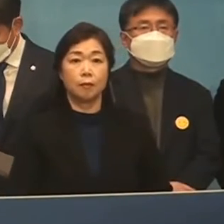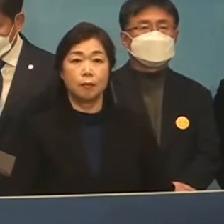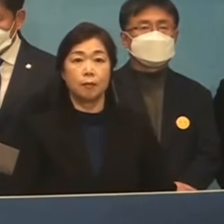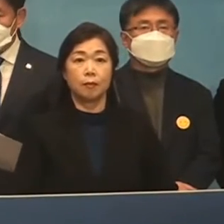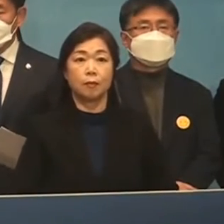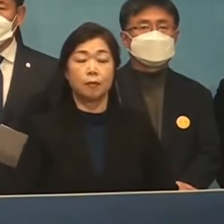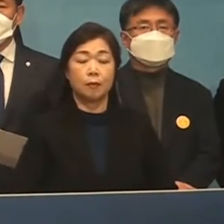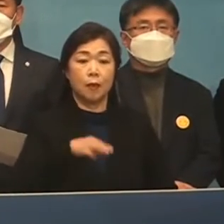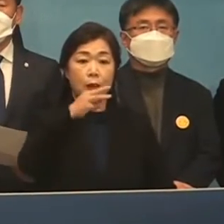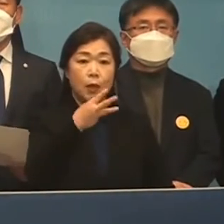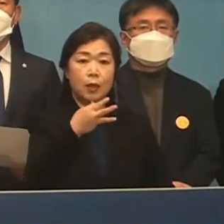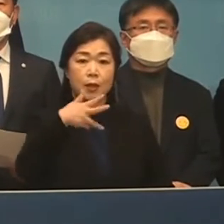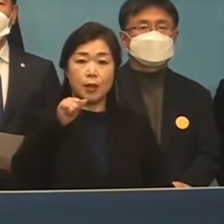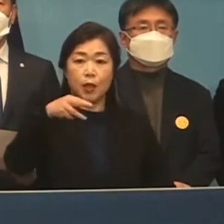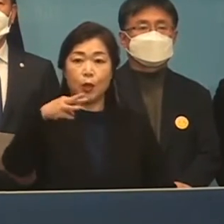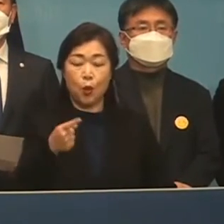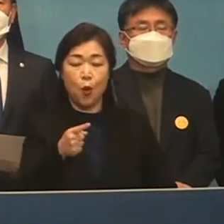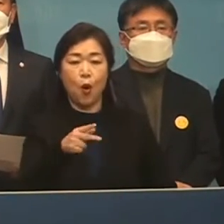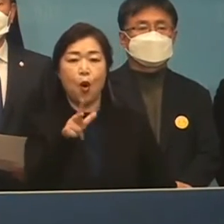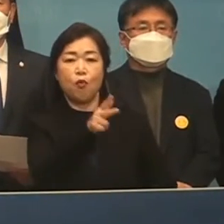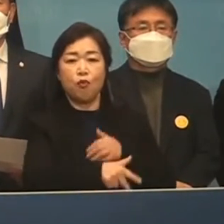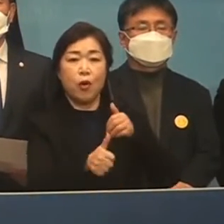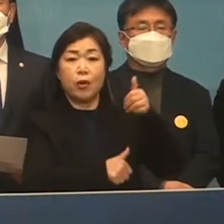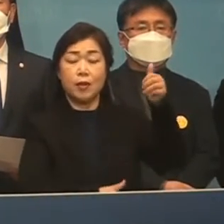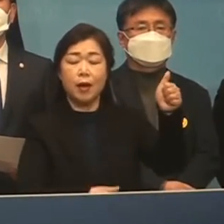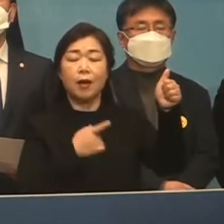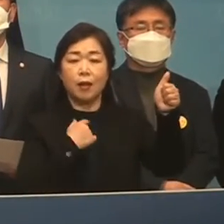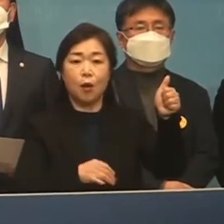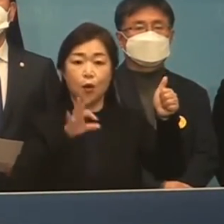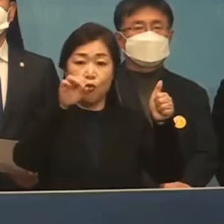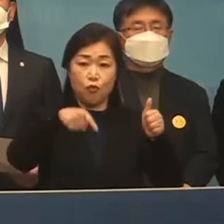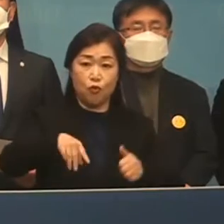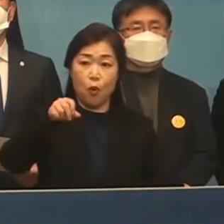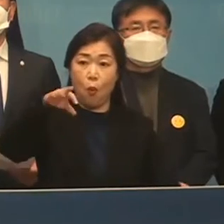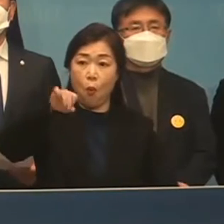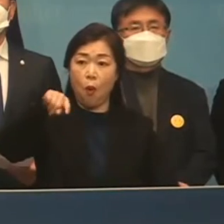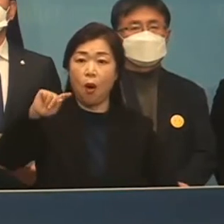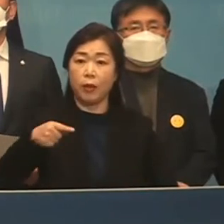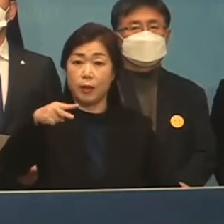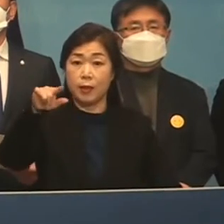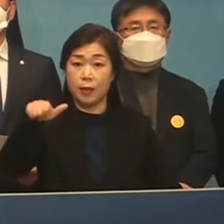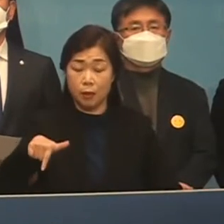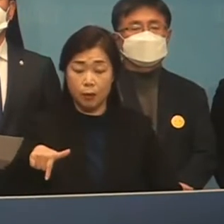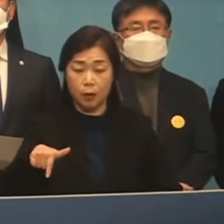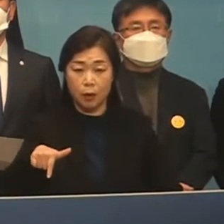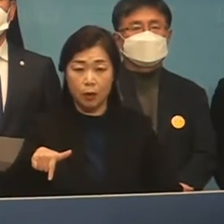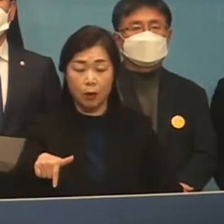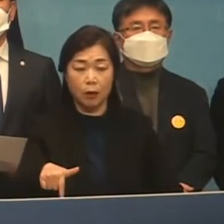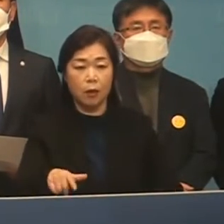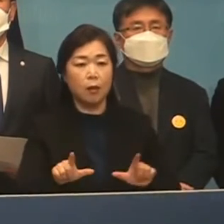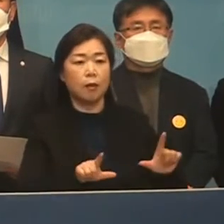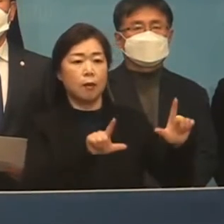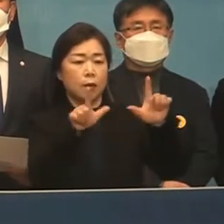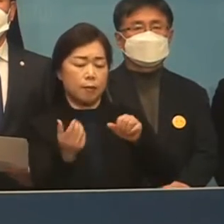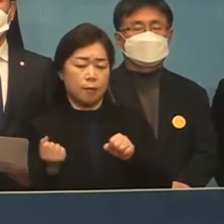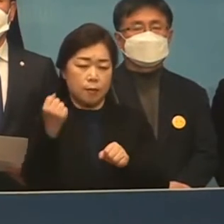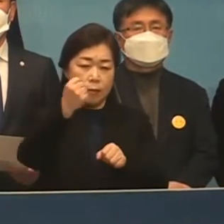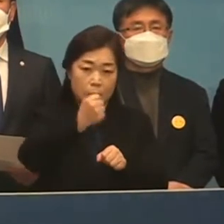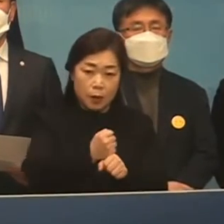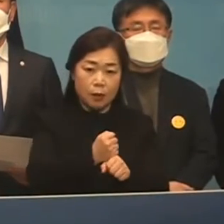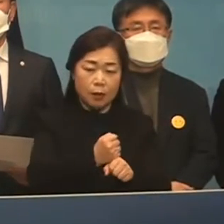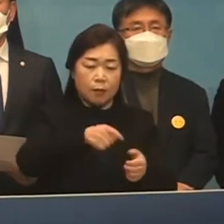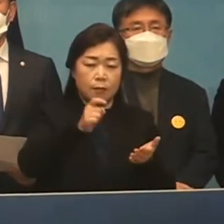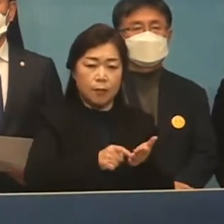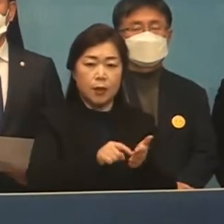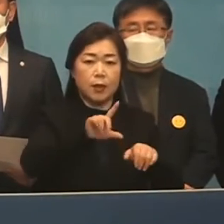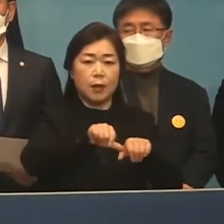네, 을지로위원회 처음 위원장을 했던 우원식 의원입니다. 민생 회복의 골든타임을 놓쳐서는 절대로